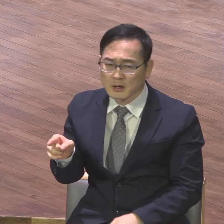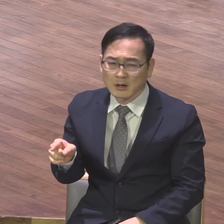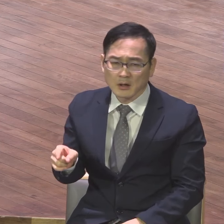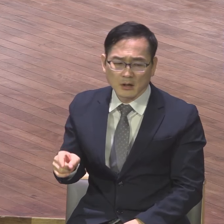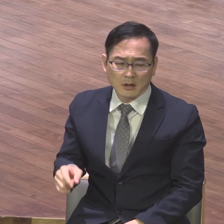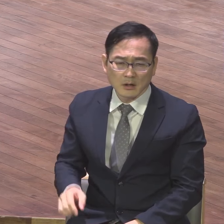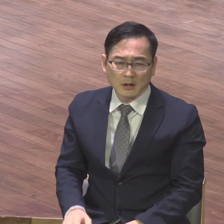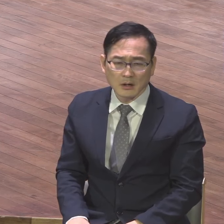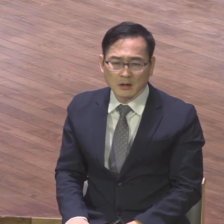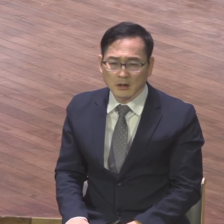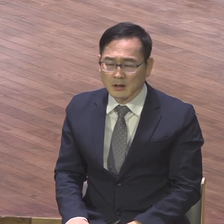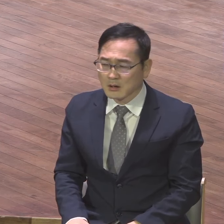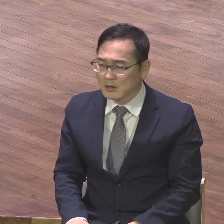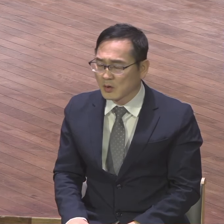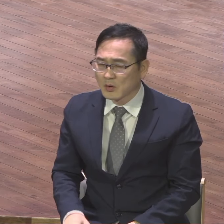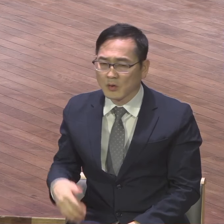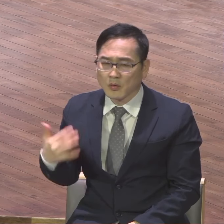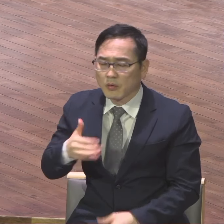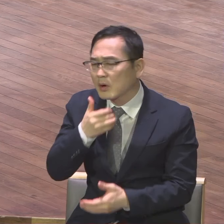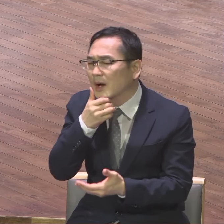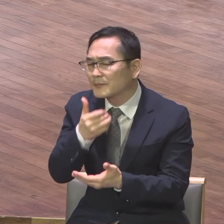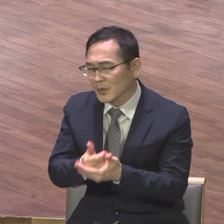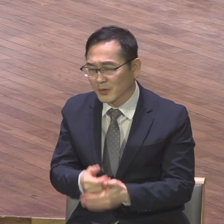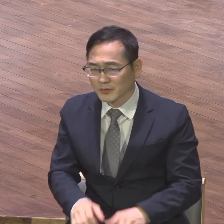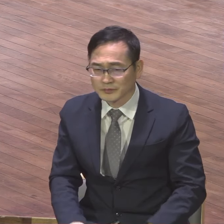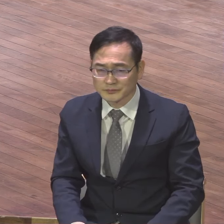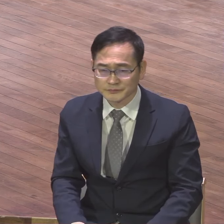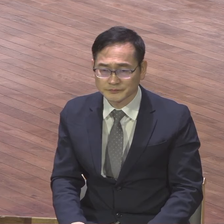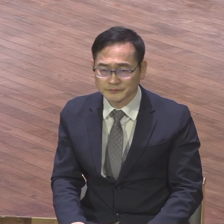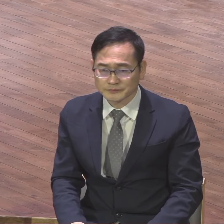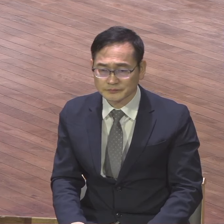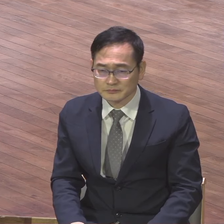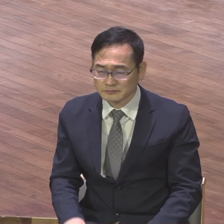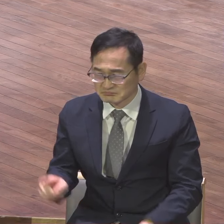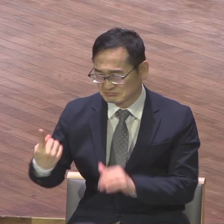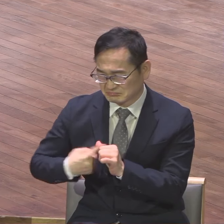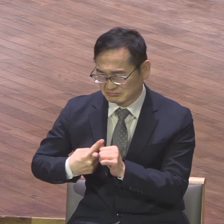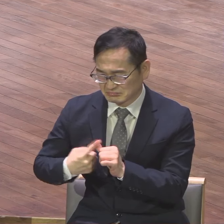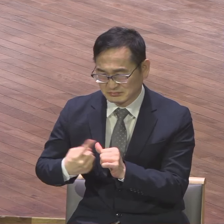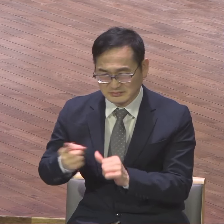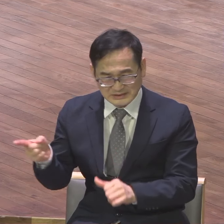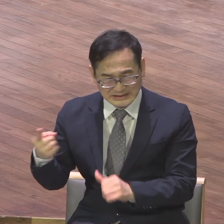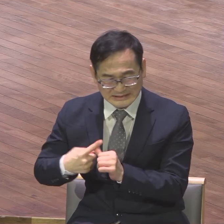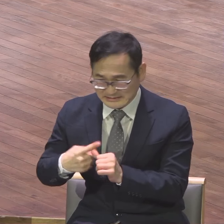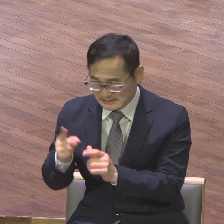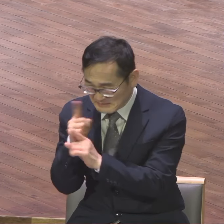만나면 비판하고 판단하고 뒤돌아서면 내 형 볼 거 아닌가 느끼잖아요. 느껴.